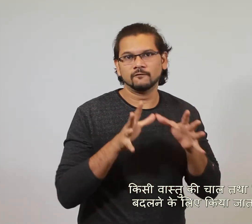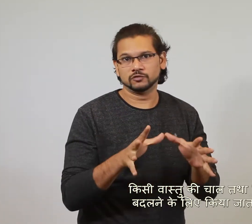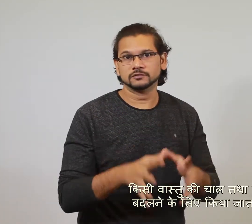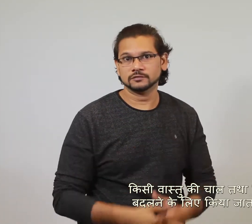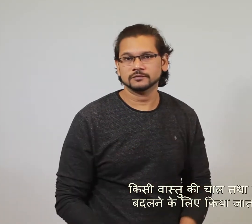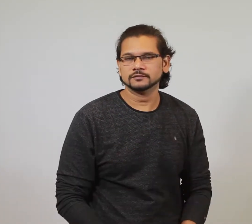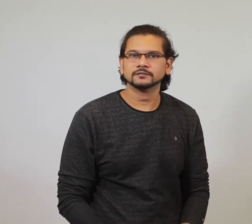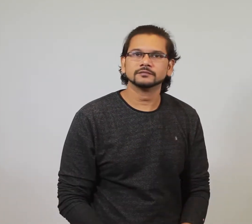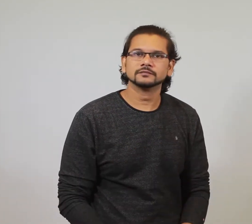किया जाता है